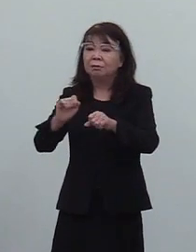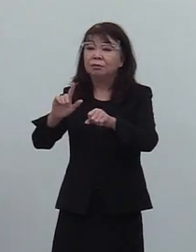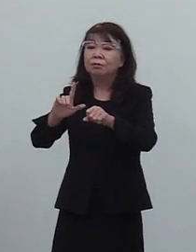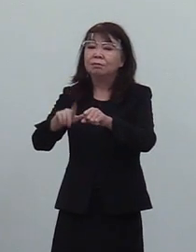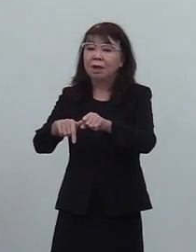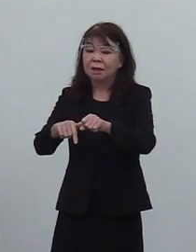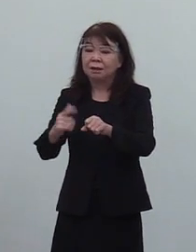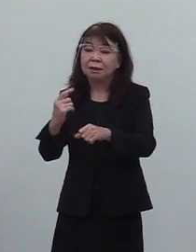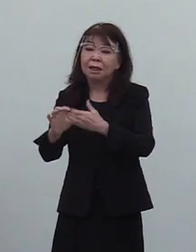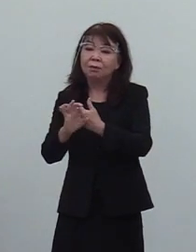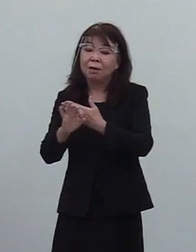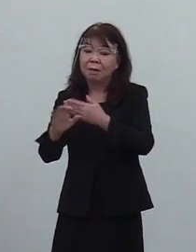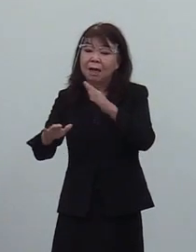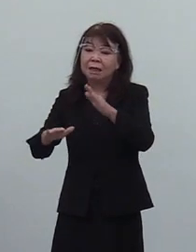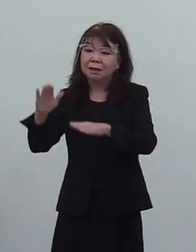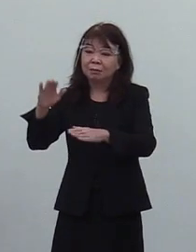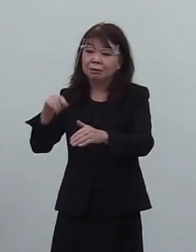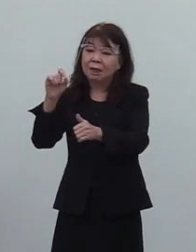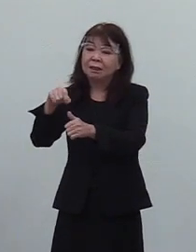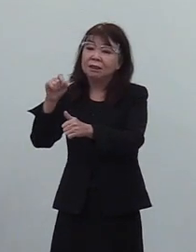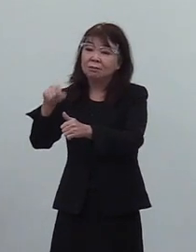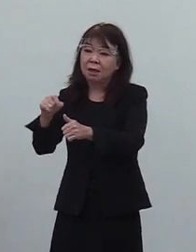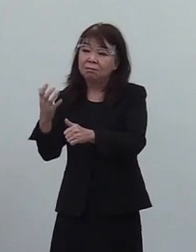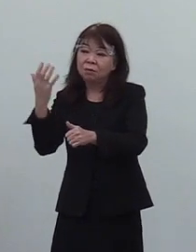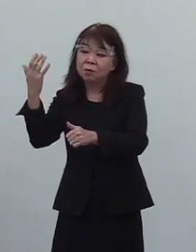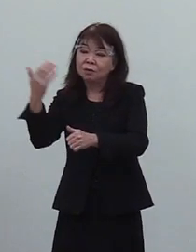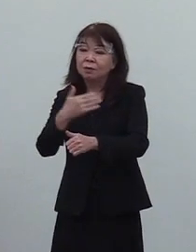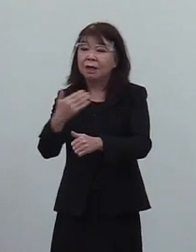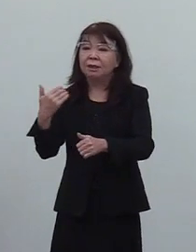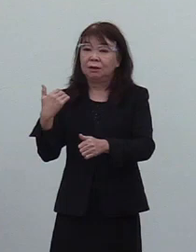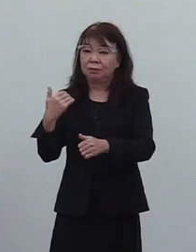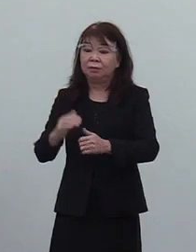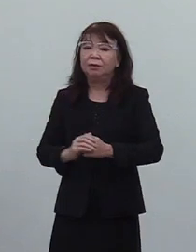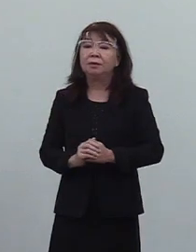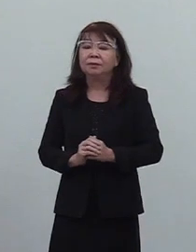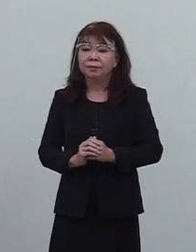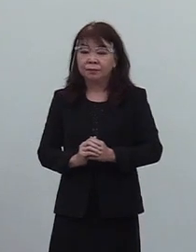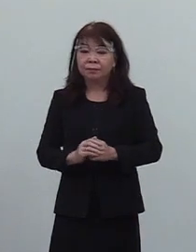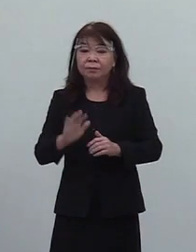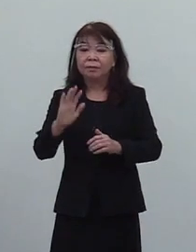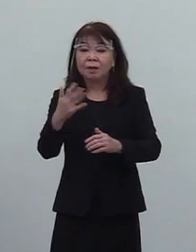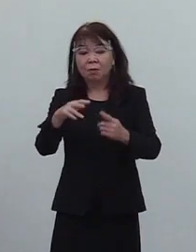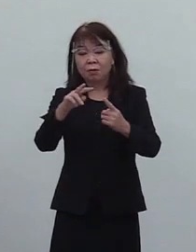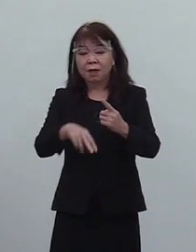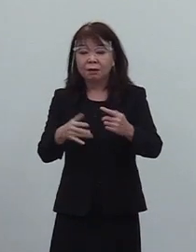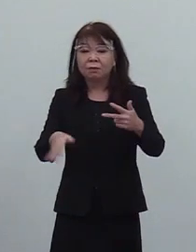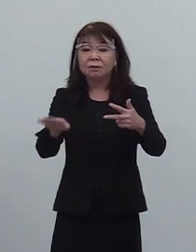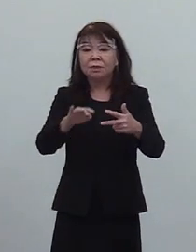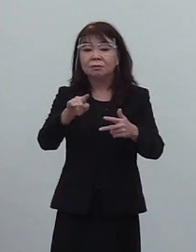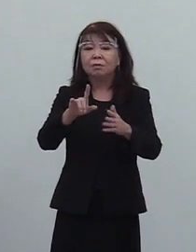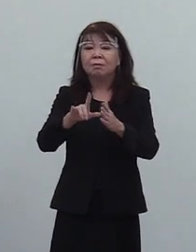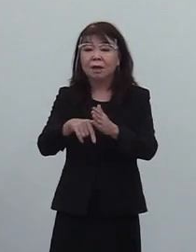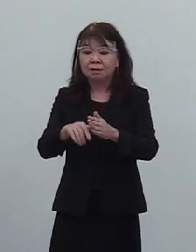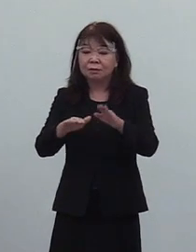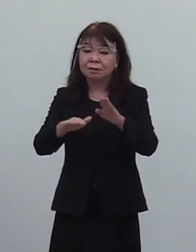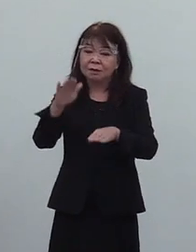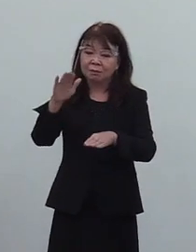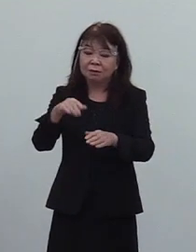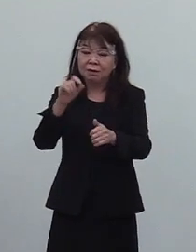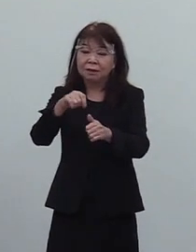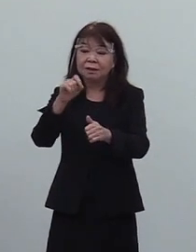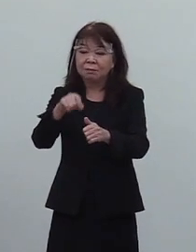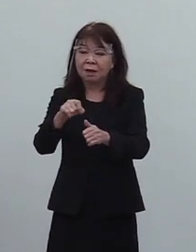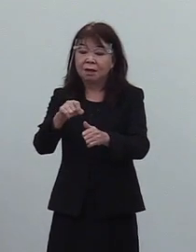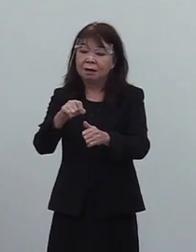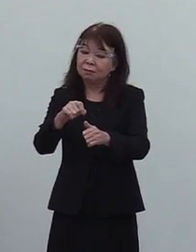差別とかいじめとかそういう話が出る恐れがございますので、こういった施設の場合はそういう、そういう可能性が、まあ、比較的少ない